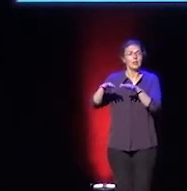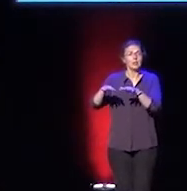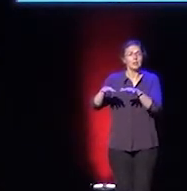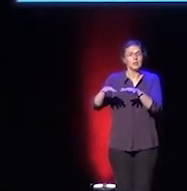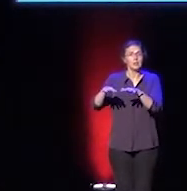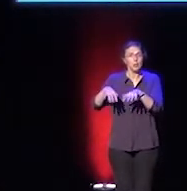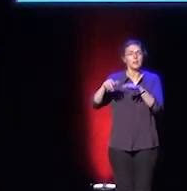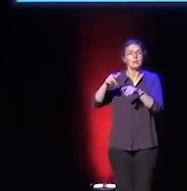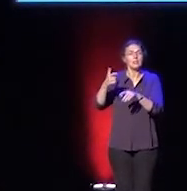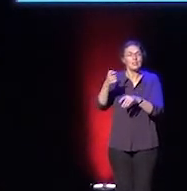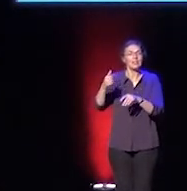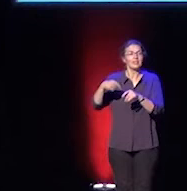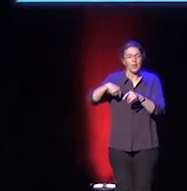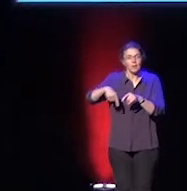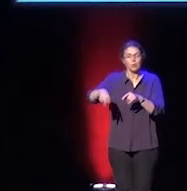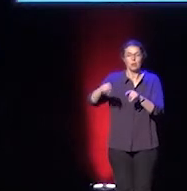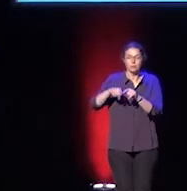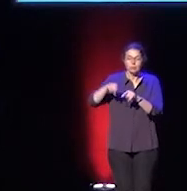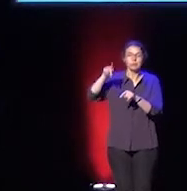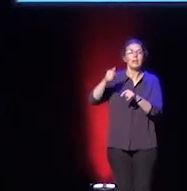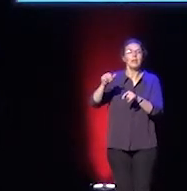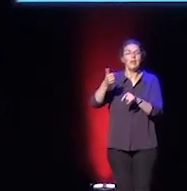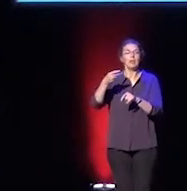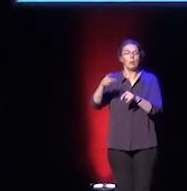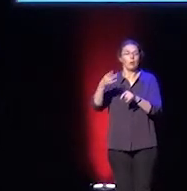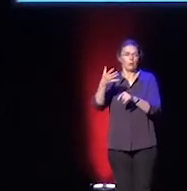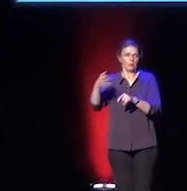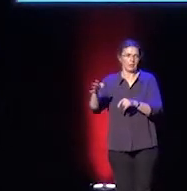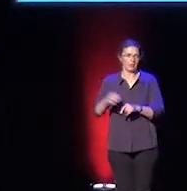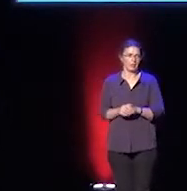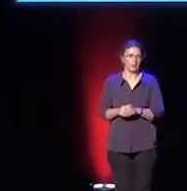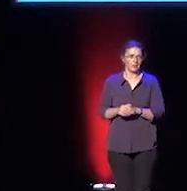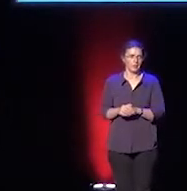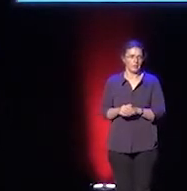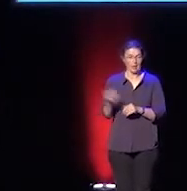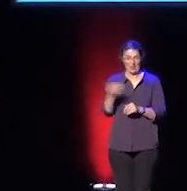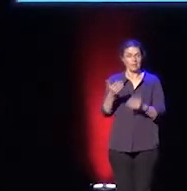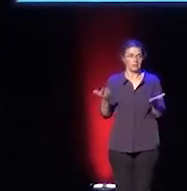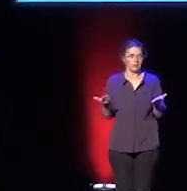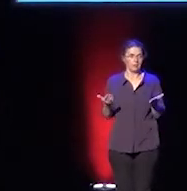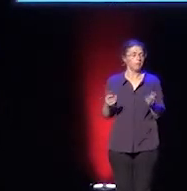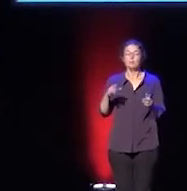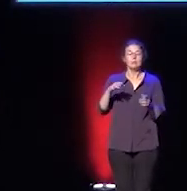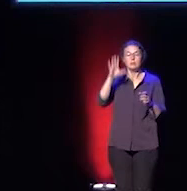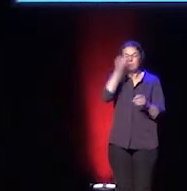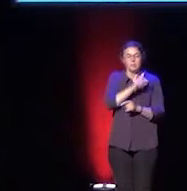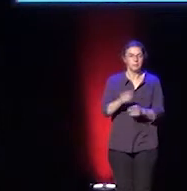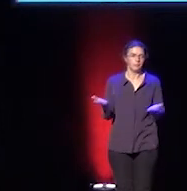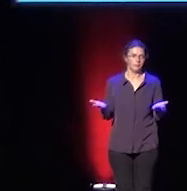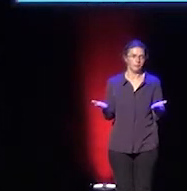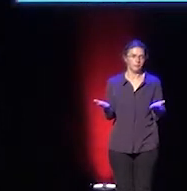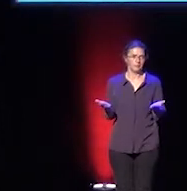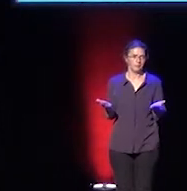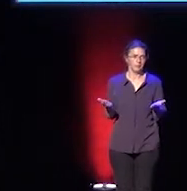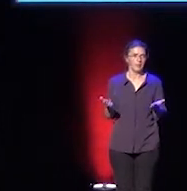3 Jahren auf 11,45 Euro im Westen angehoben werden. Unfassbar fand ich das. Daran muss